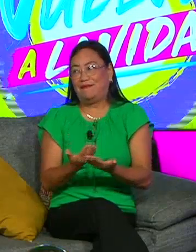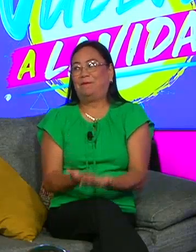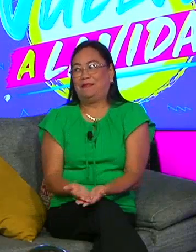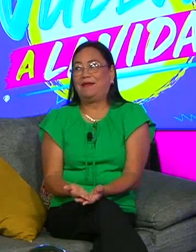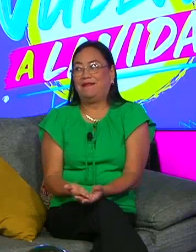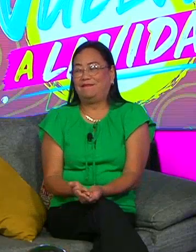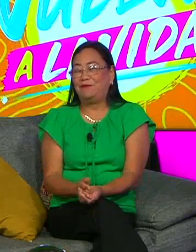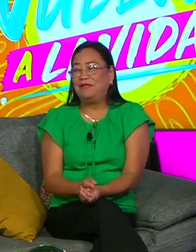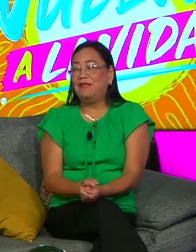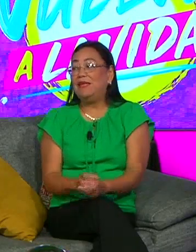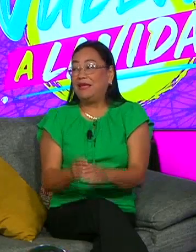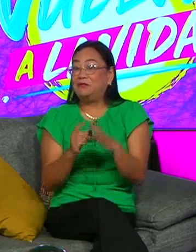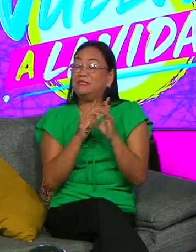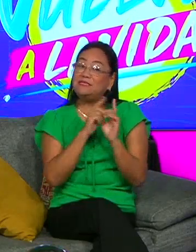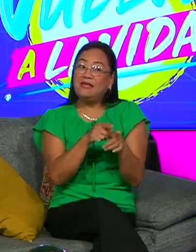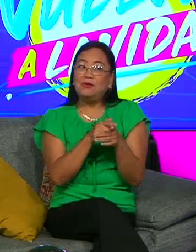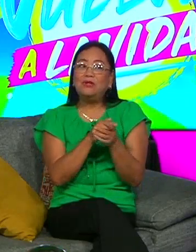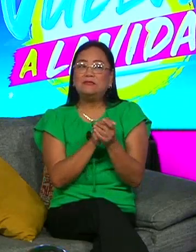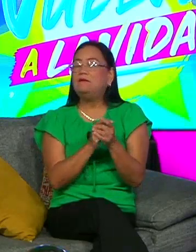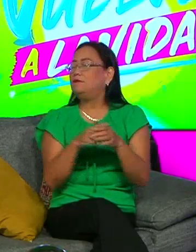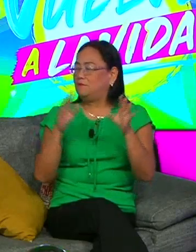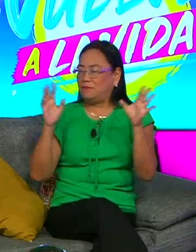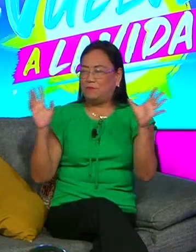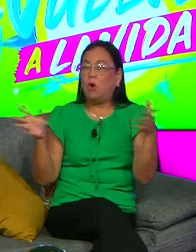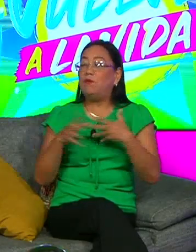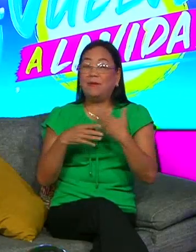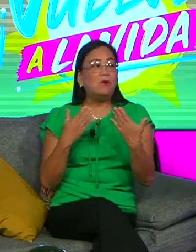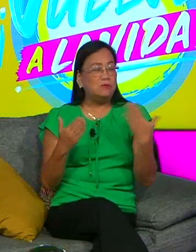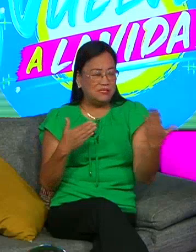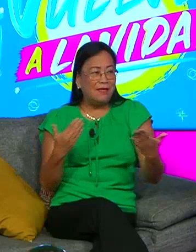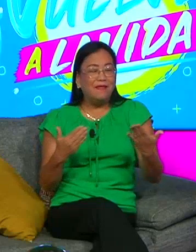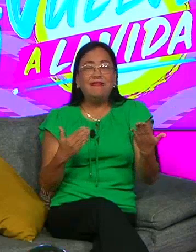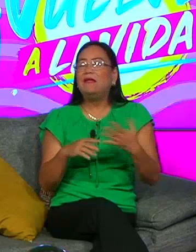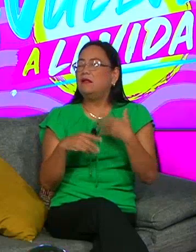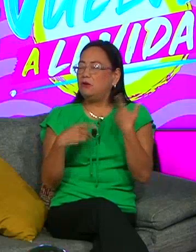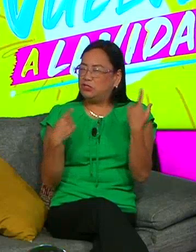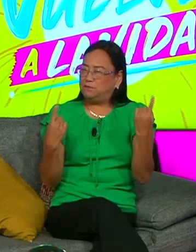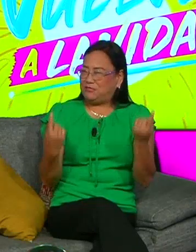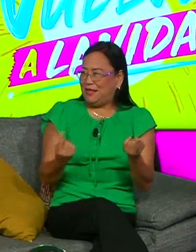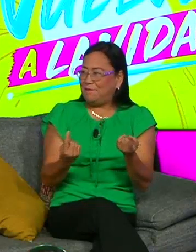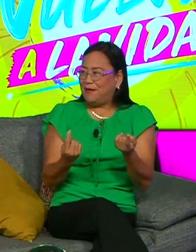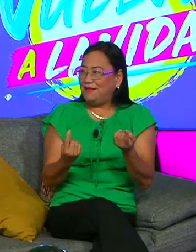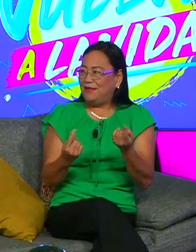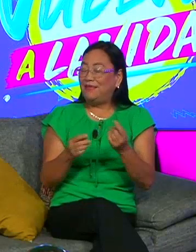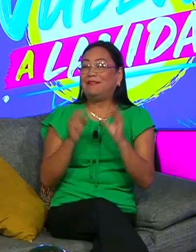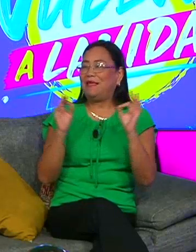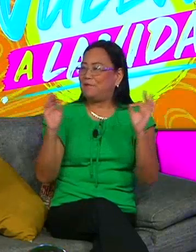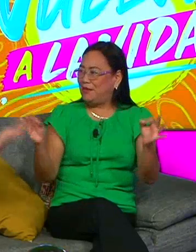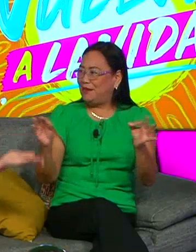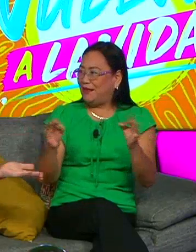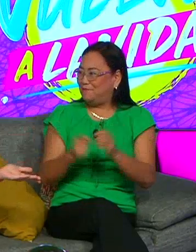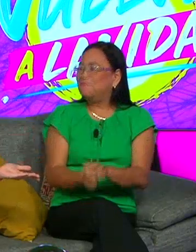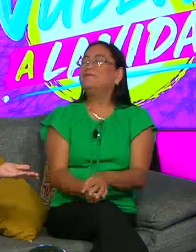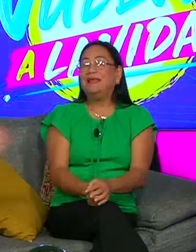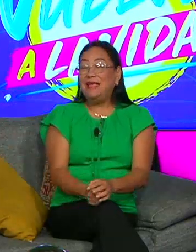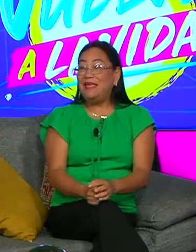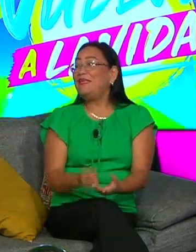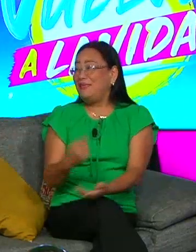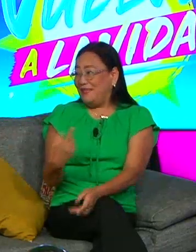respetarlas, ¿no? Correcto. Entonces, ellos conviven con ustedes, los observan y determinan. ahora sí que